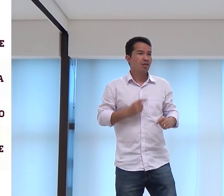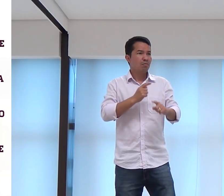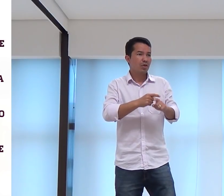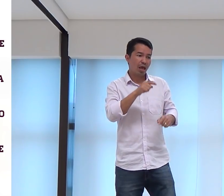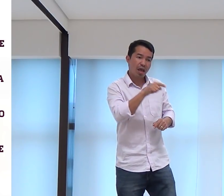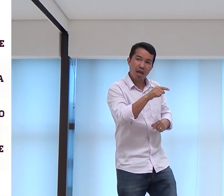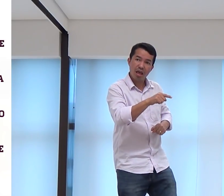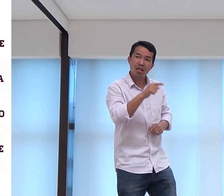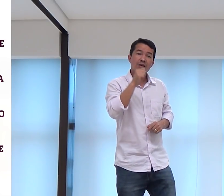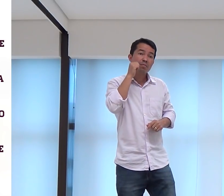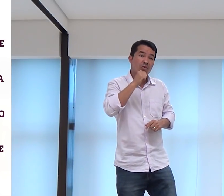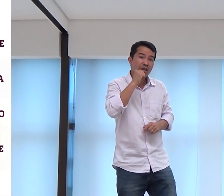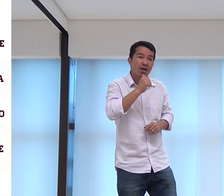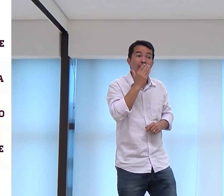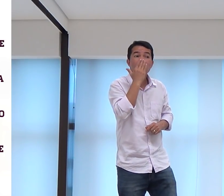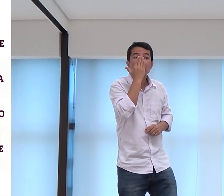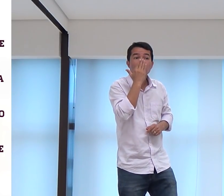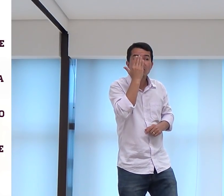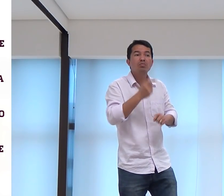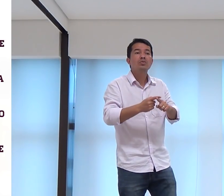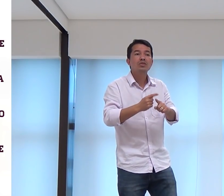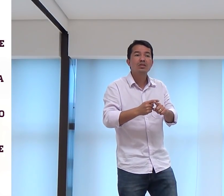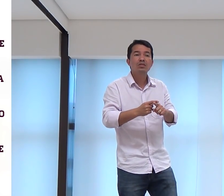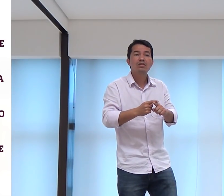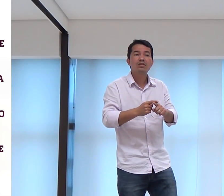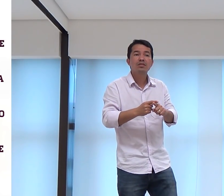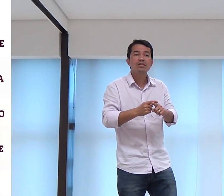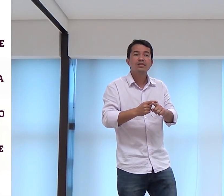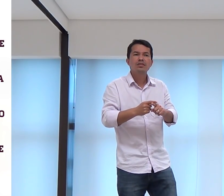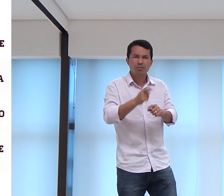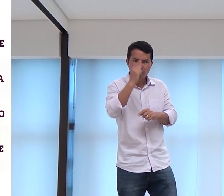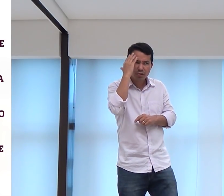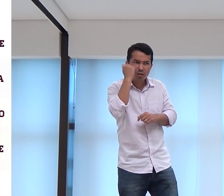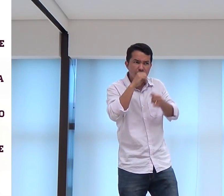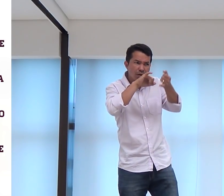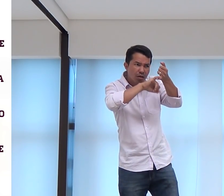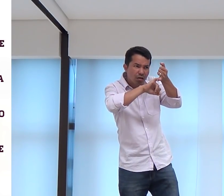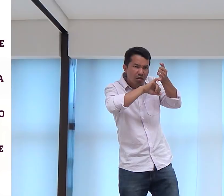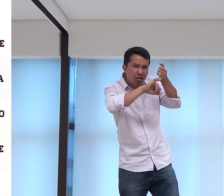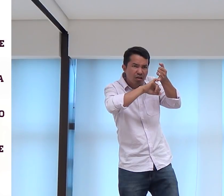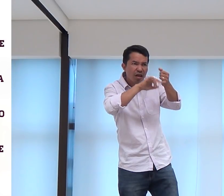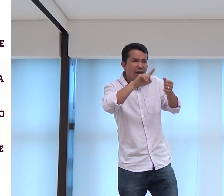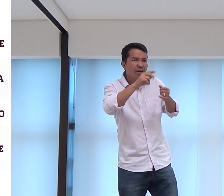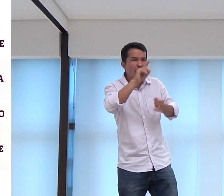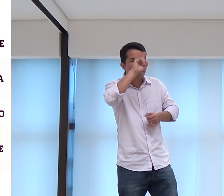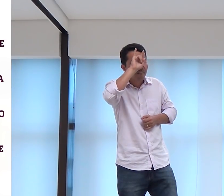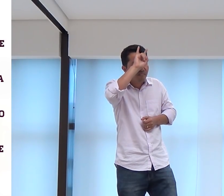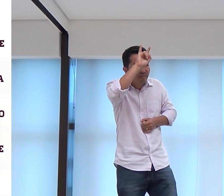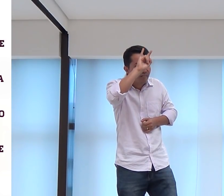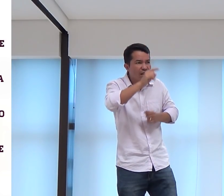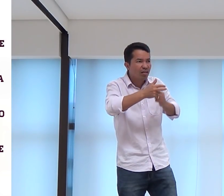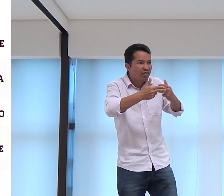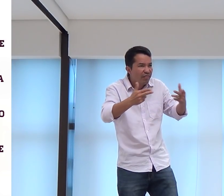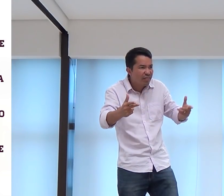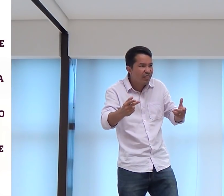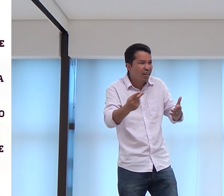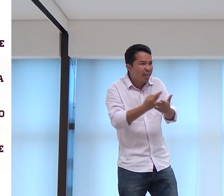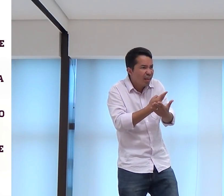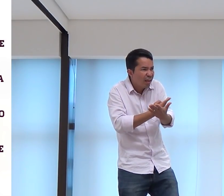figura do povo de Deus. É uma mulher prostituta? Mas por que uma prostituta? Prostituta é quando você tem